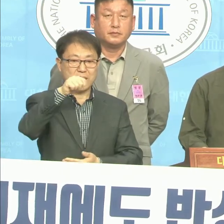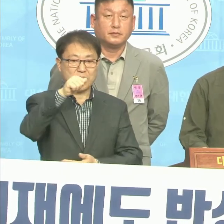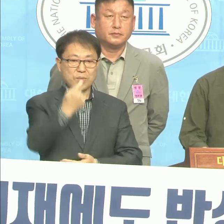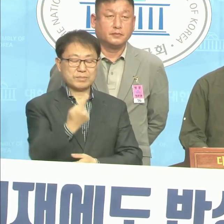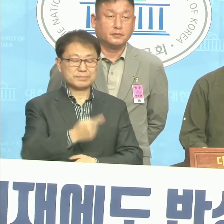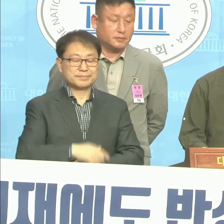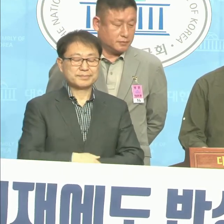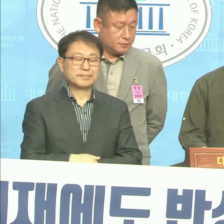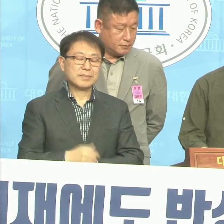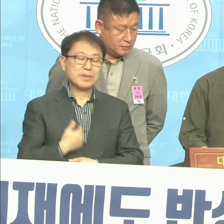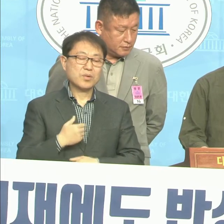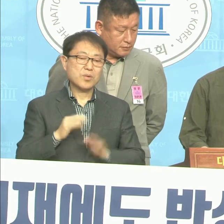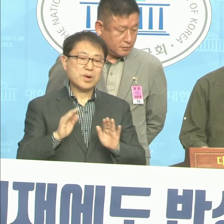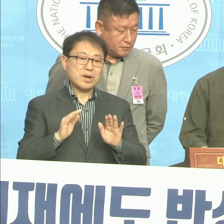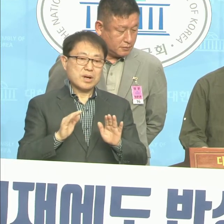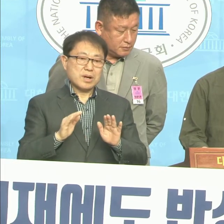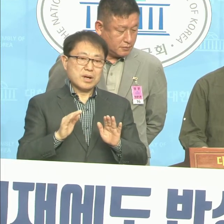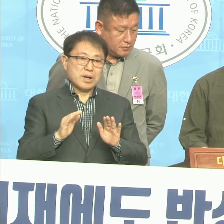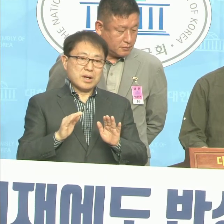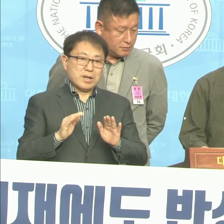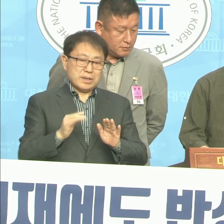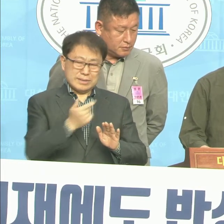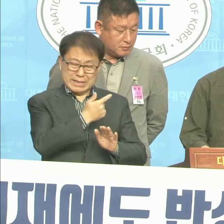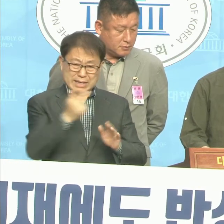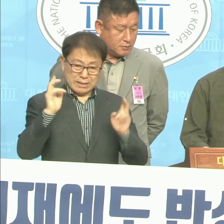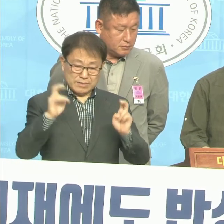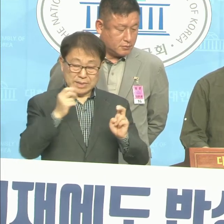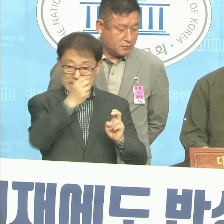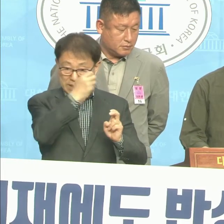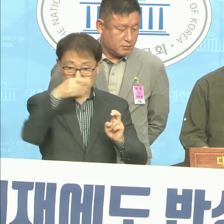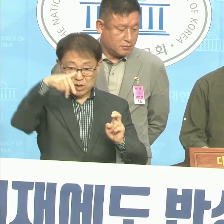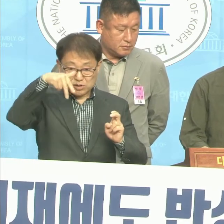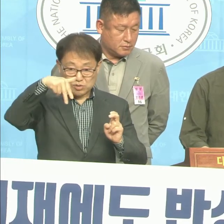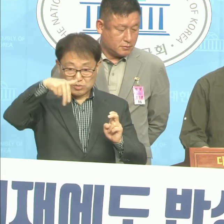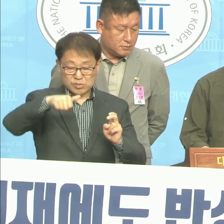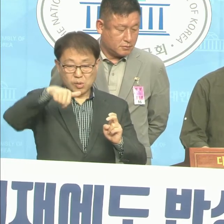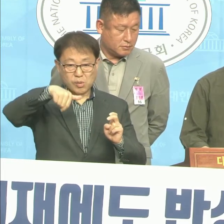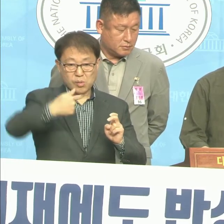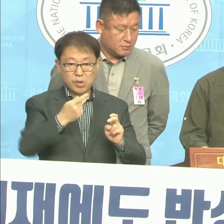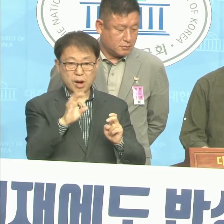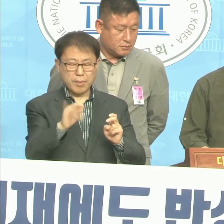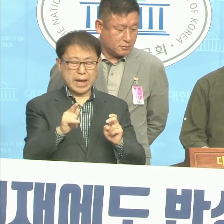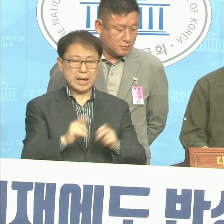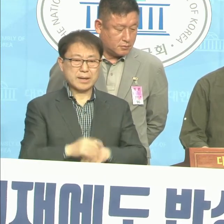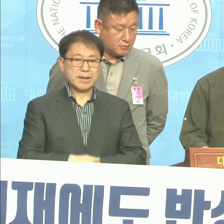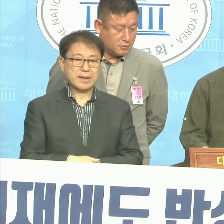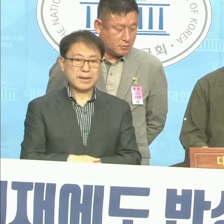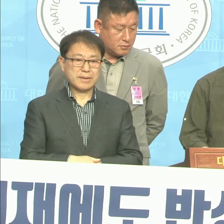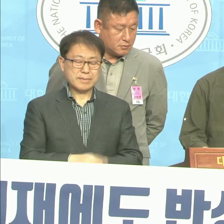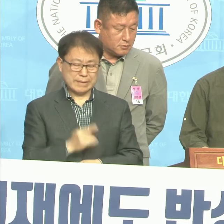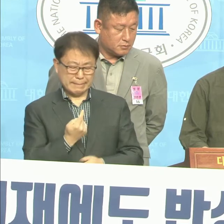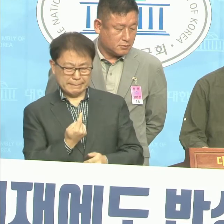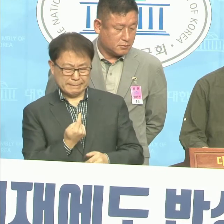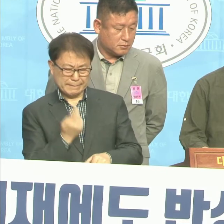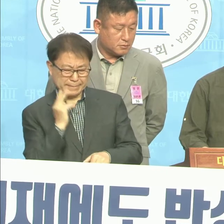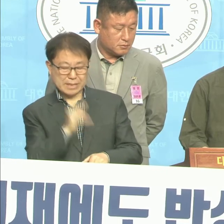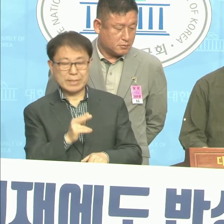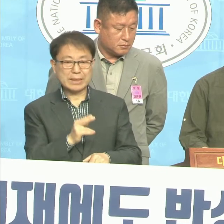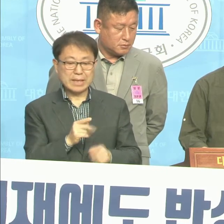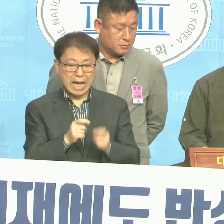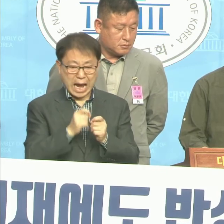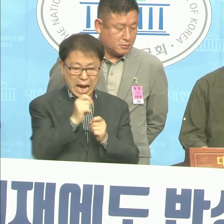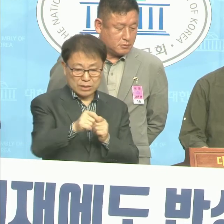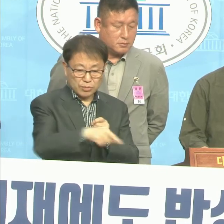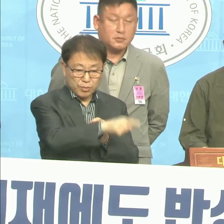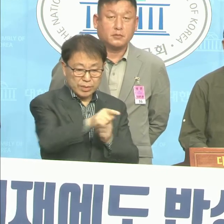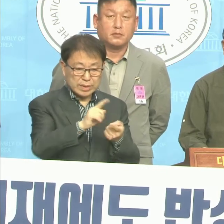전 오늘 우리나라의 굳이 대기업인 삼성 중국 의 상승 철강 나라고 찬연한 하도급법 위험